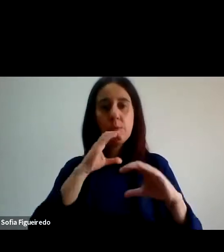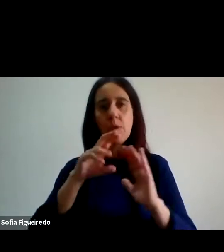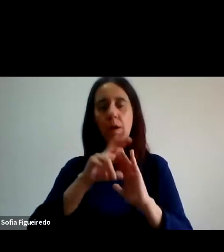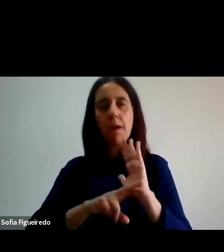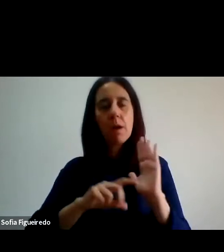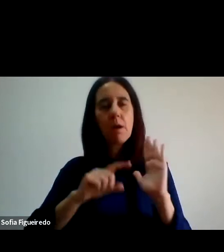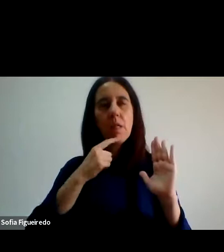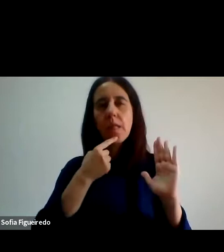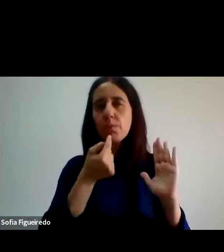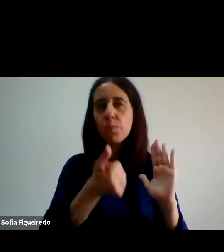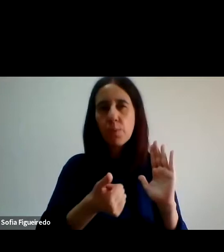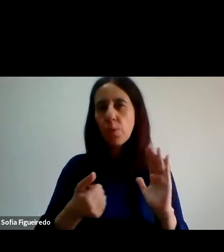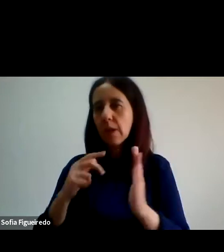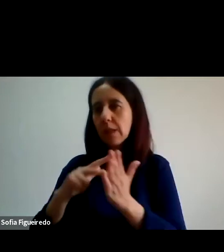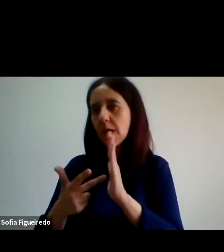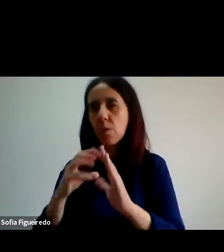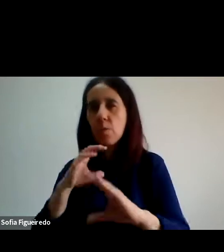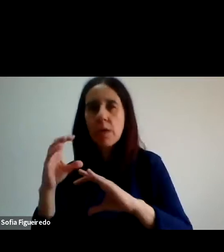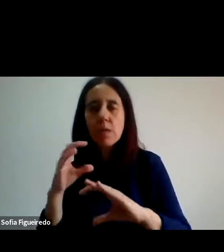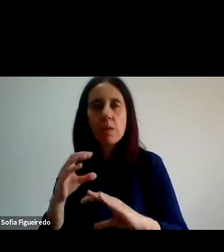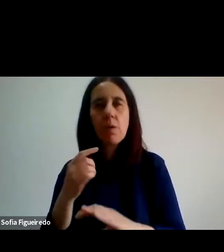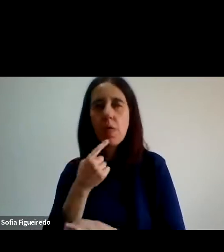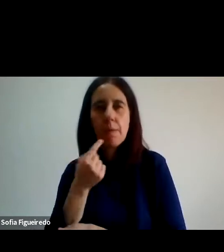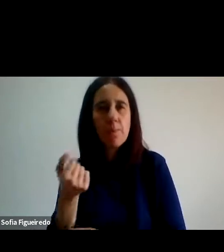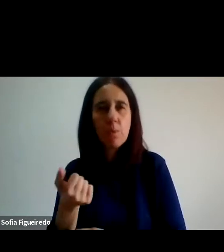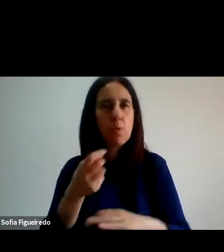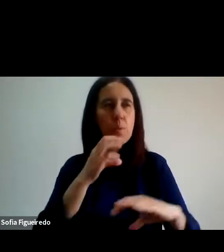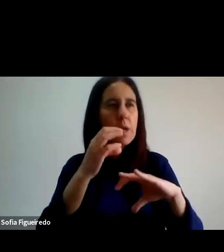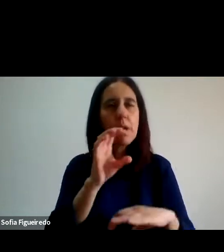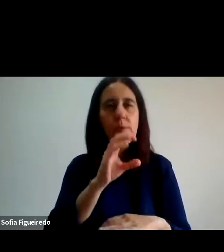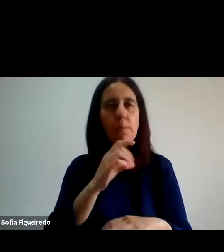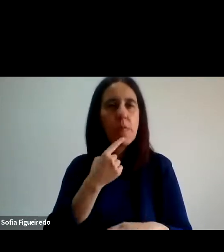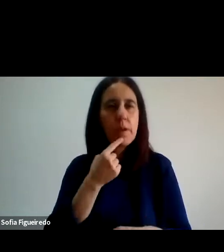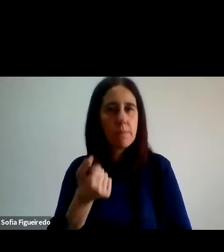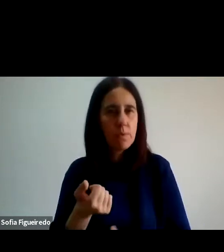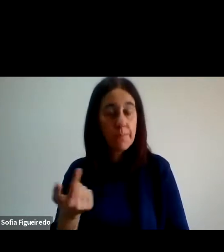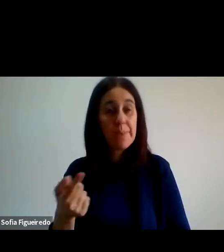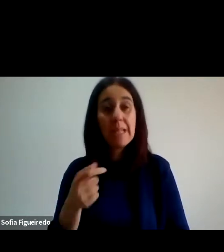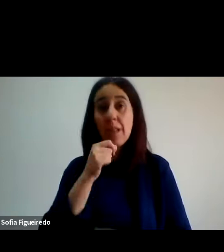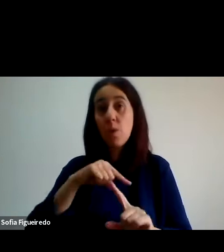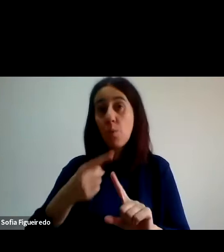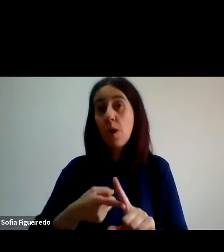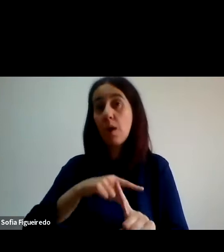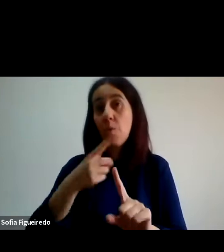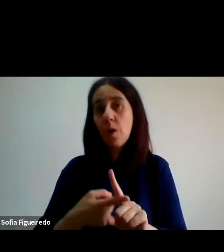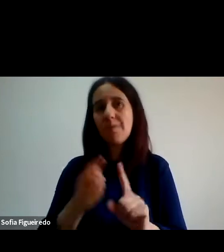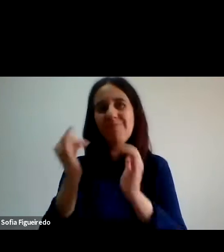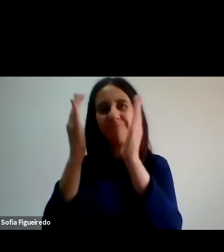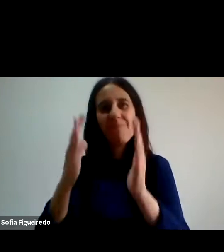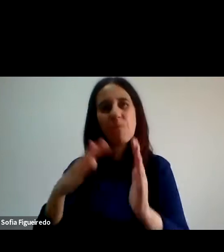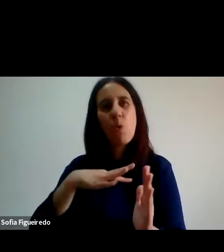técnicas de comunicação, a forma de comunicar. Este é um estudo feito todos os anos por uma das maiores organizações mundiais que demonstra